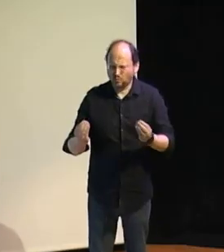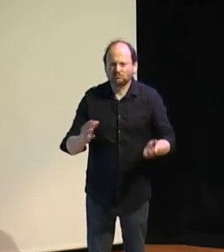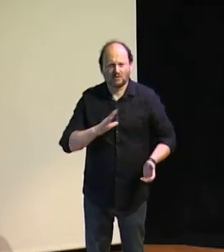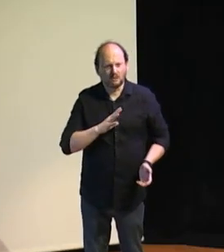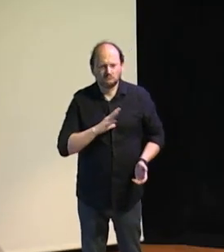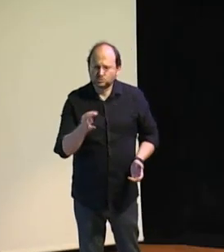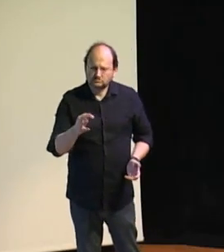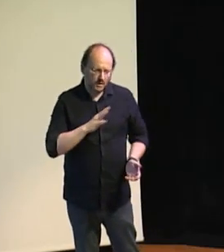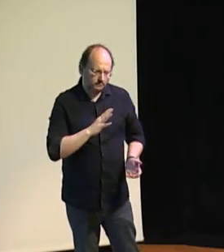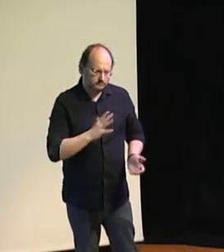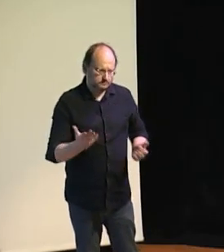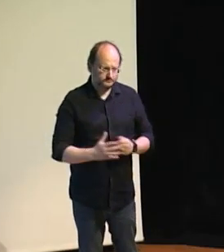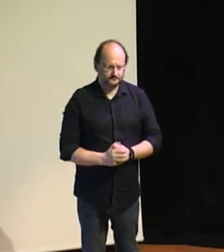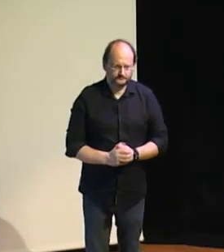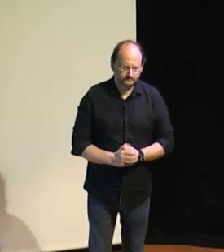quel est le lien avec la langue des signes. Et il y a un lien.